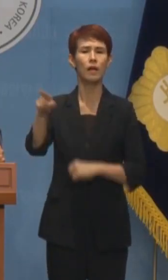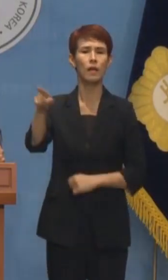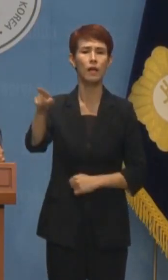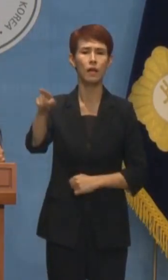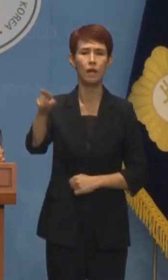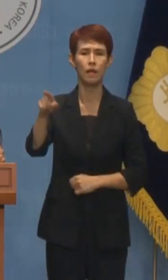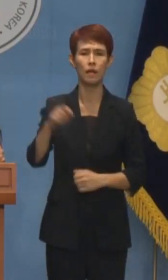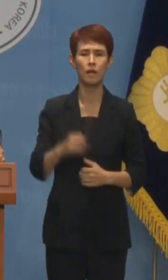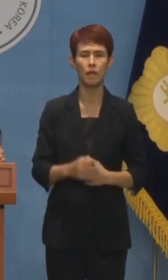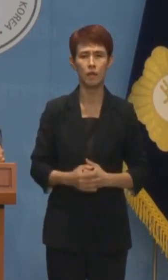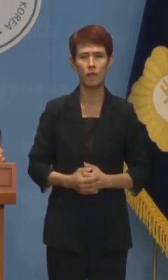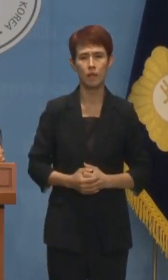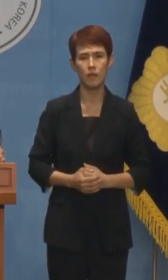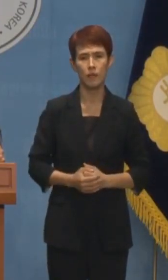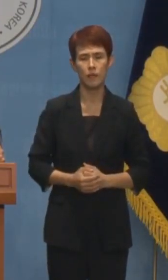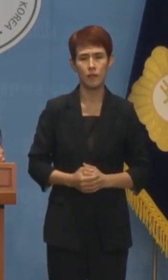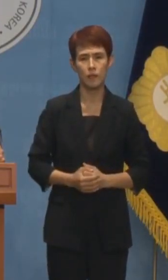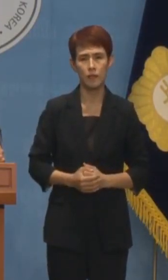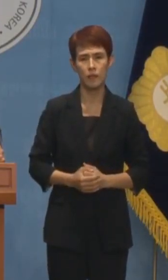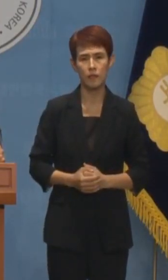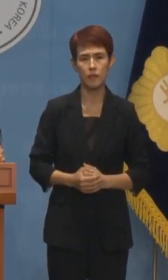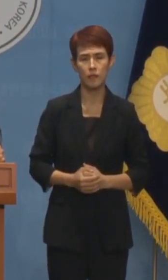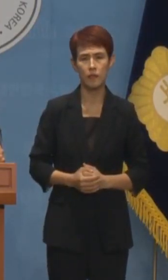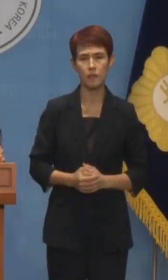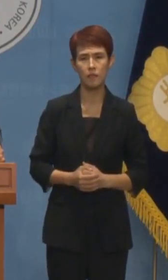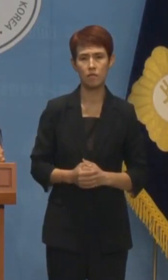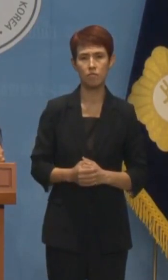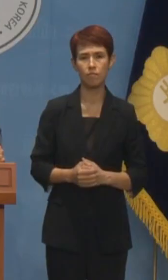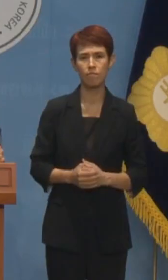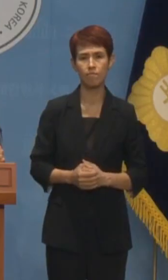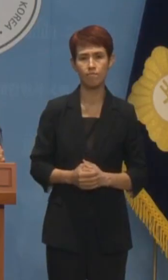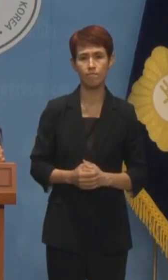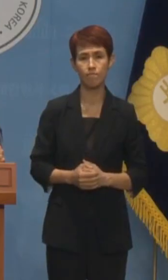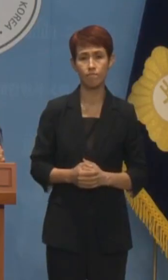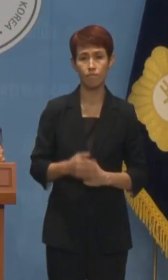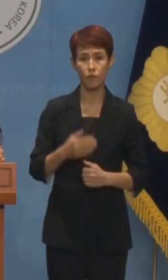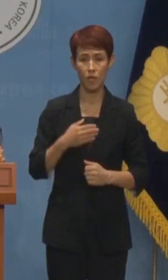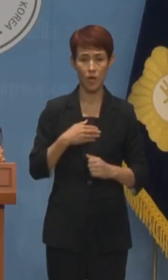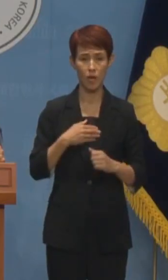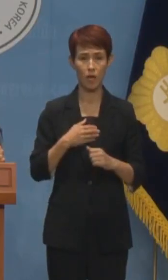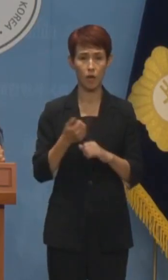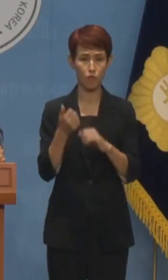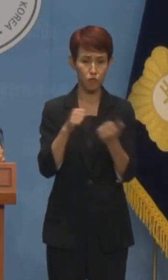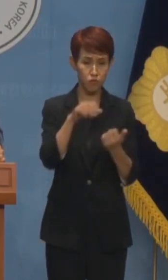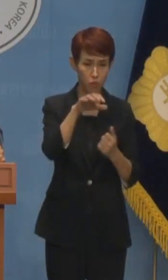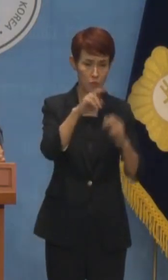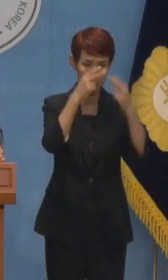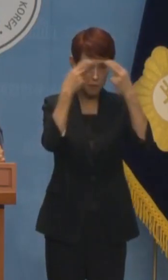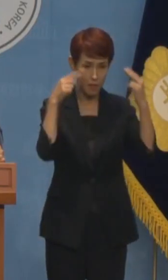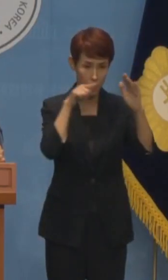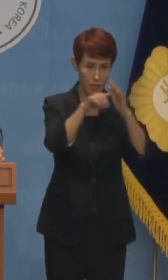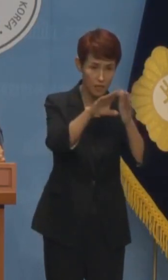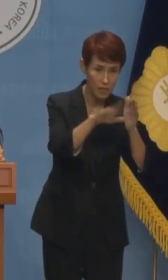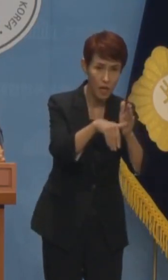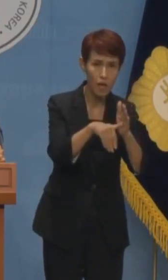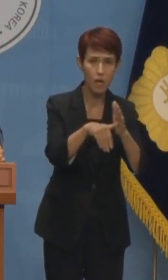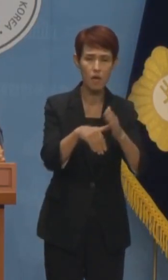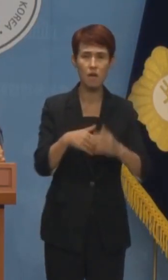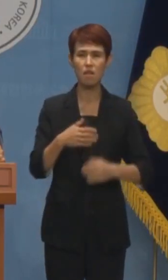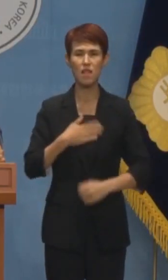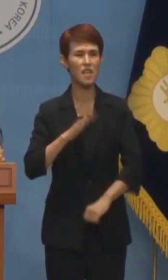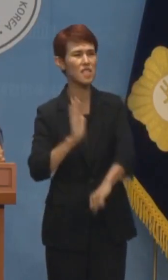기습적으로 사의 표명을 했습니다. 제가 빈소를 방문을 했을 때 저에게 도대체 우리가